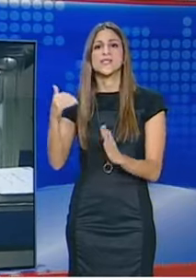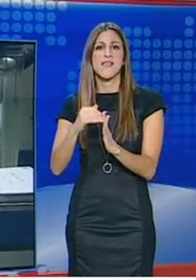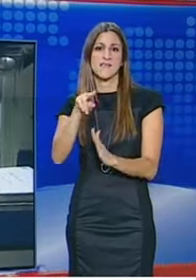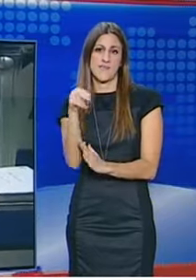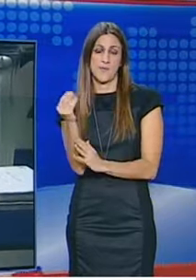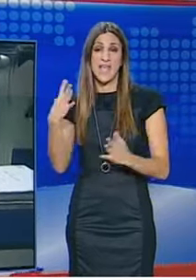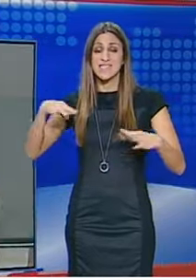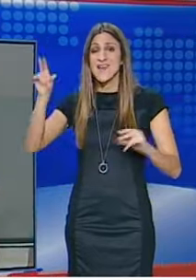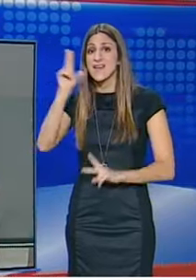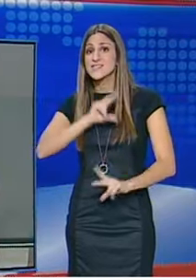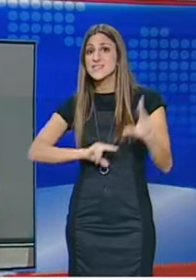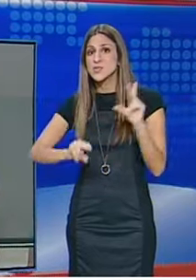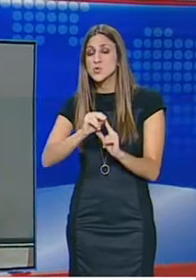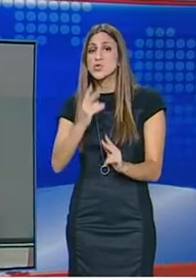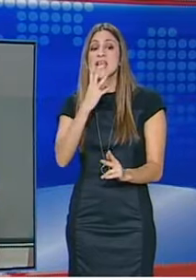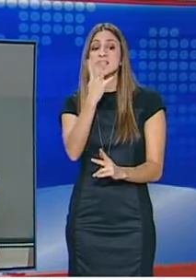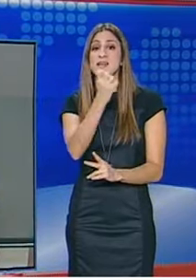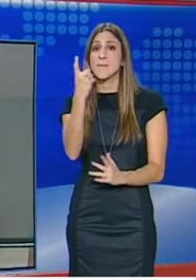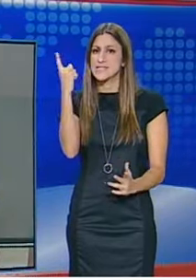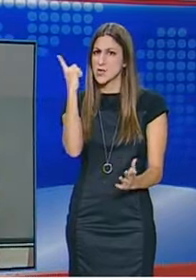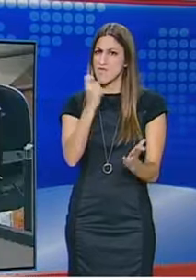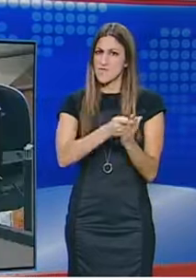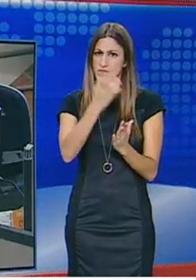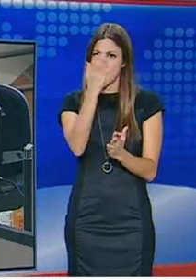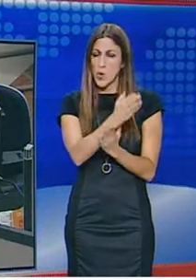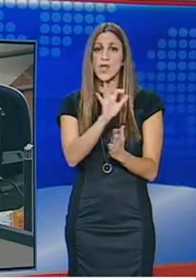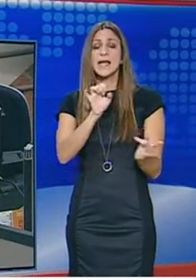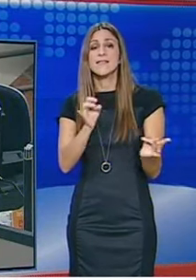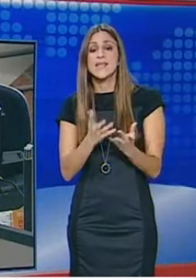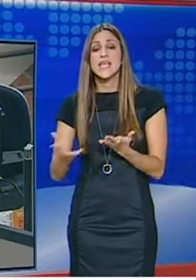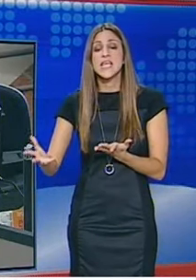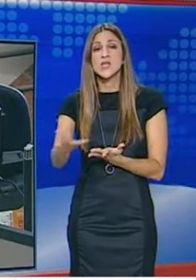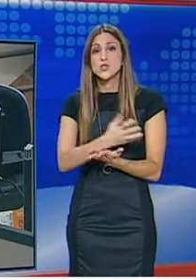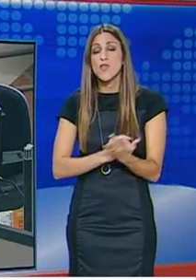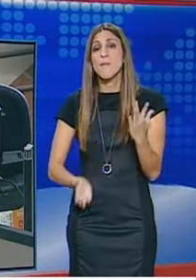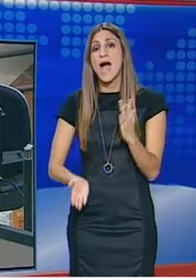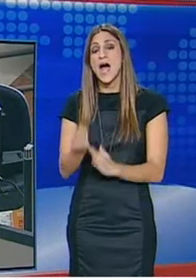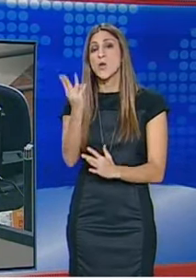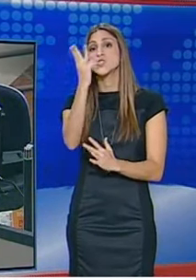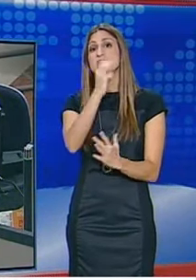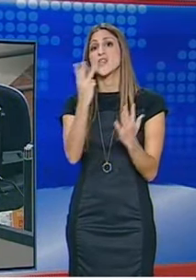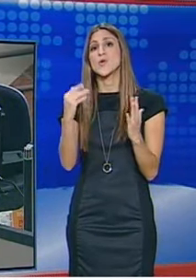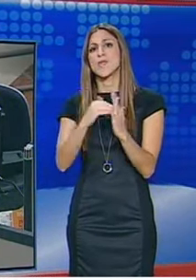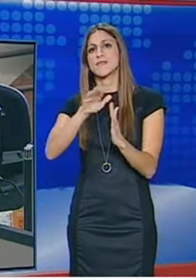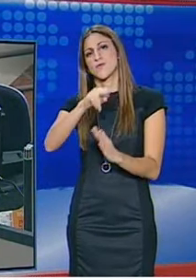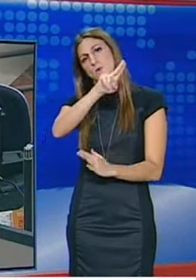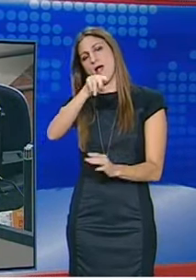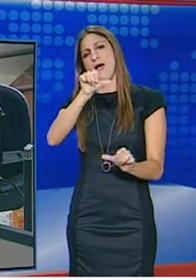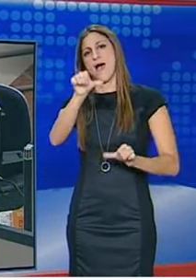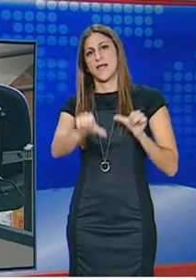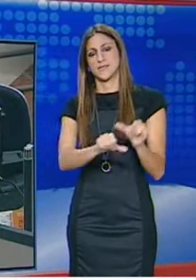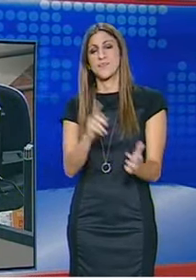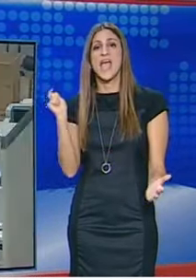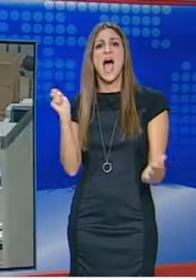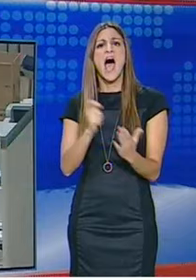αρχικό σενάριο προέβλεπε το συγκεκριμένο συντελεστή για εισοδήματα άνω των 48.000 καταργείται το αφορολόγητο των